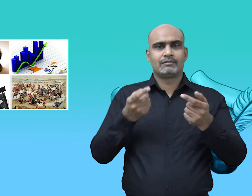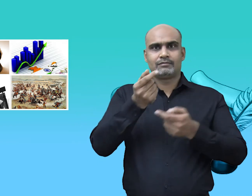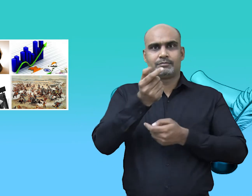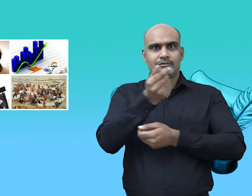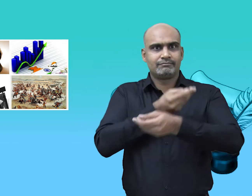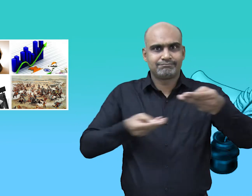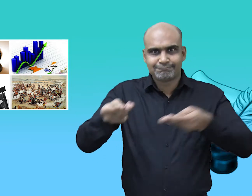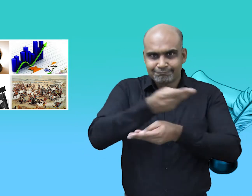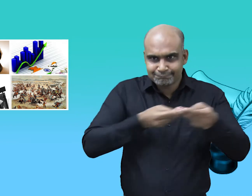अर्थव्यवस्था,